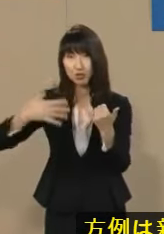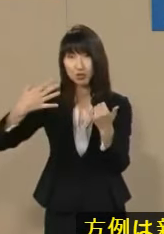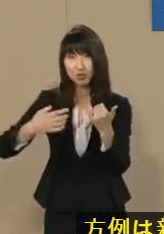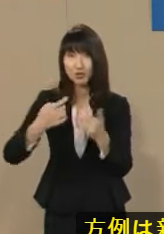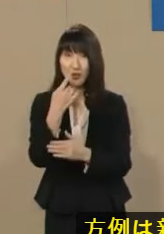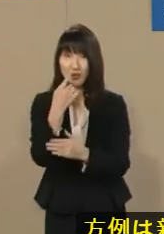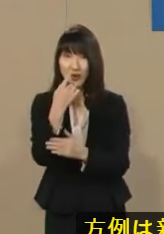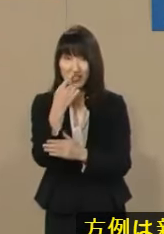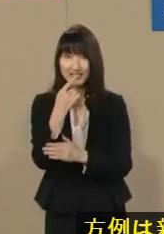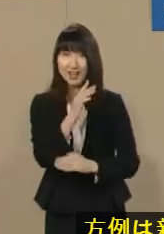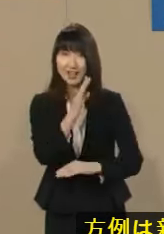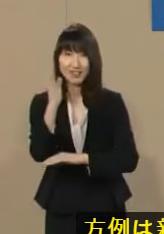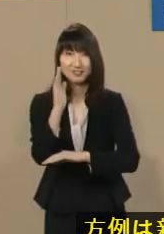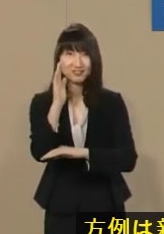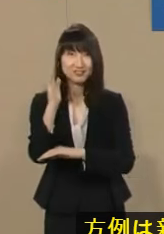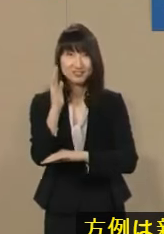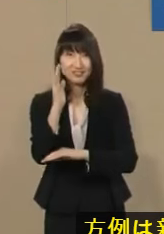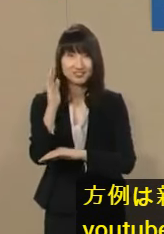山本太郎が